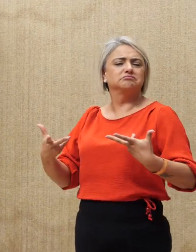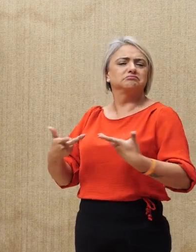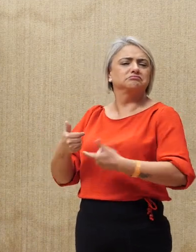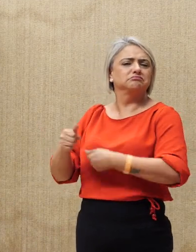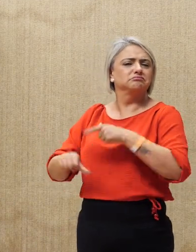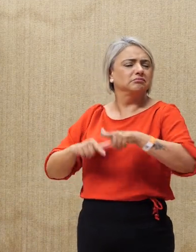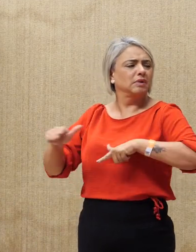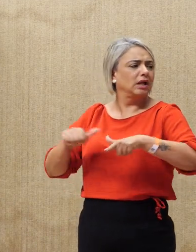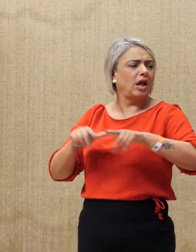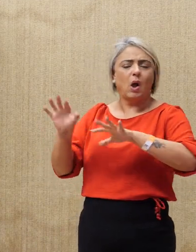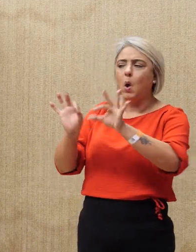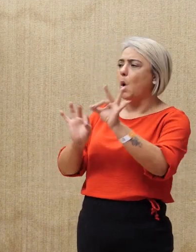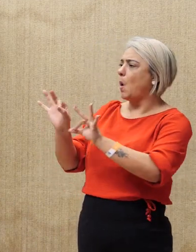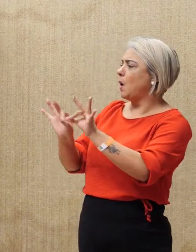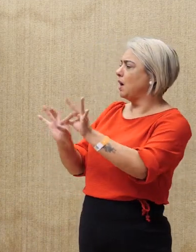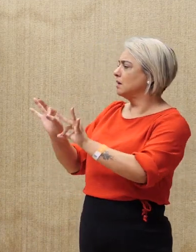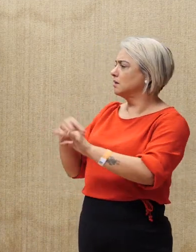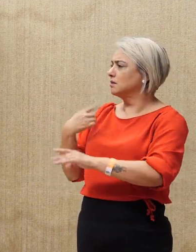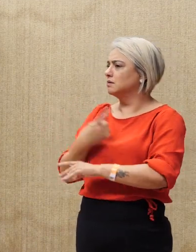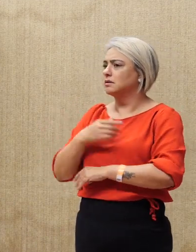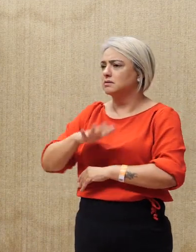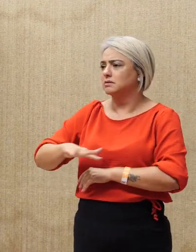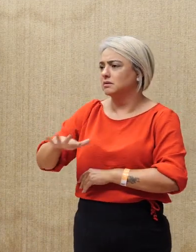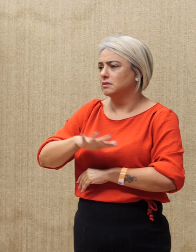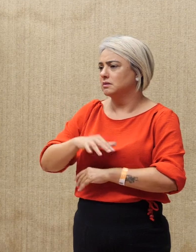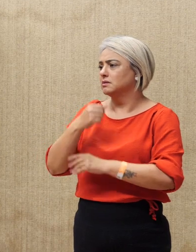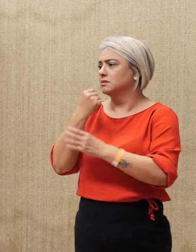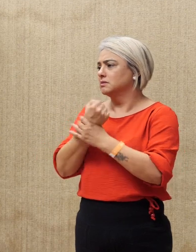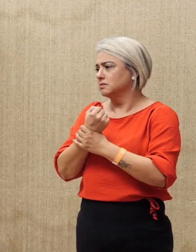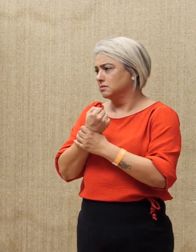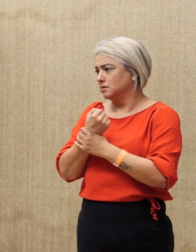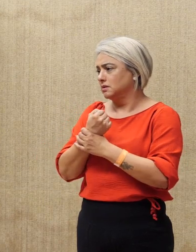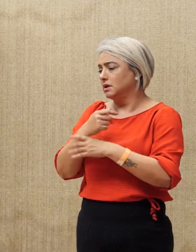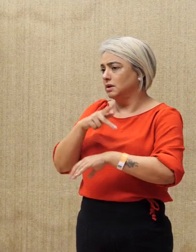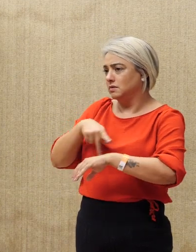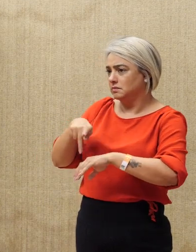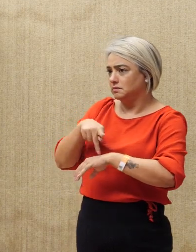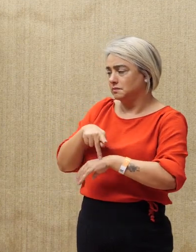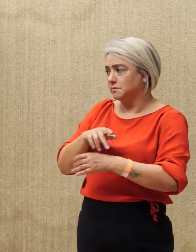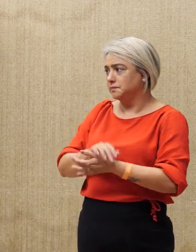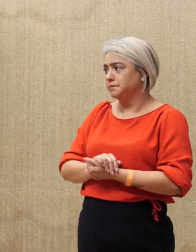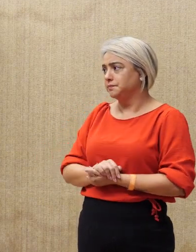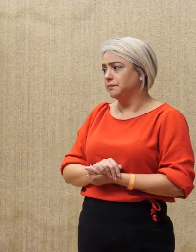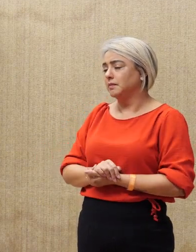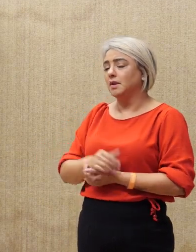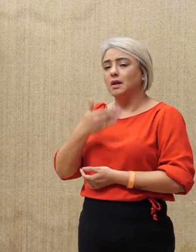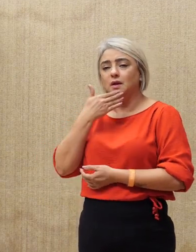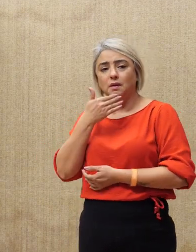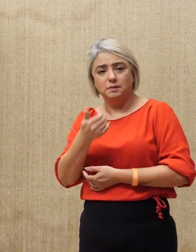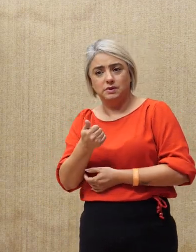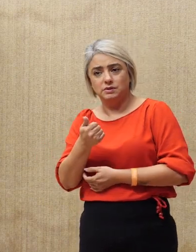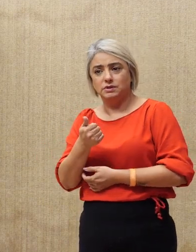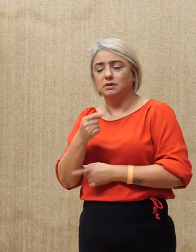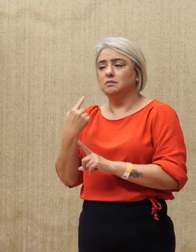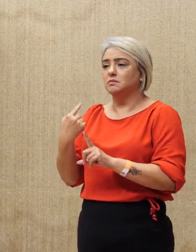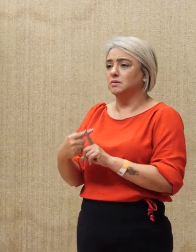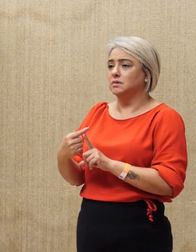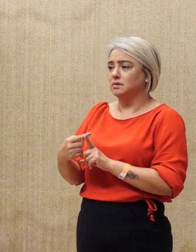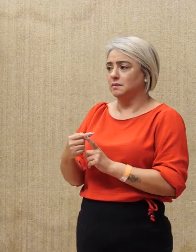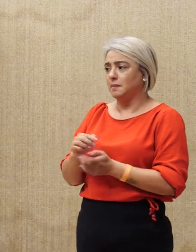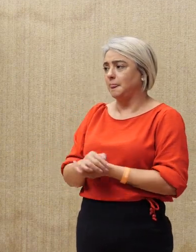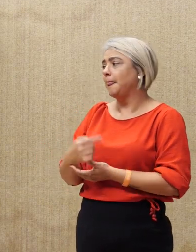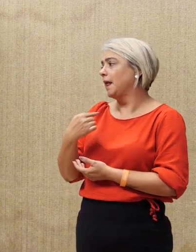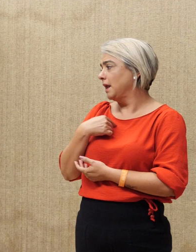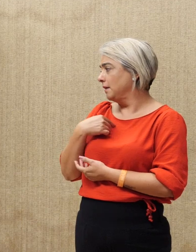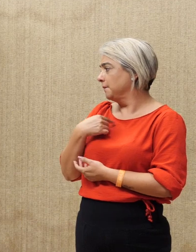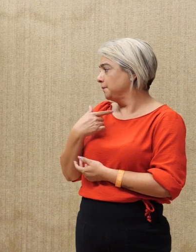fantástico de organizar o nosso setorial de segurança em todo o país. Eu pedi a palavra porque